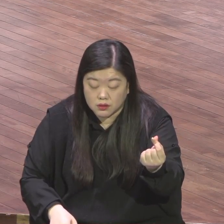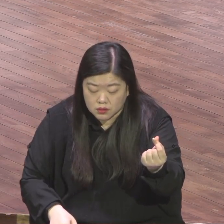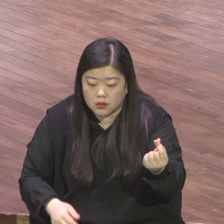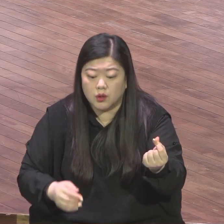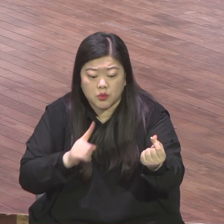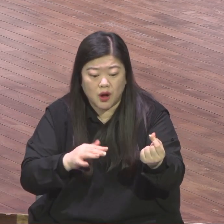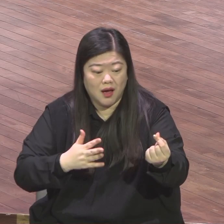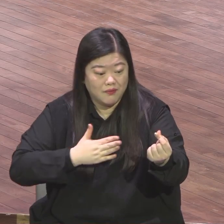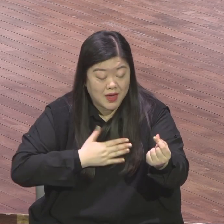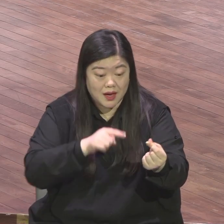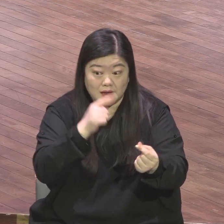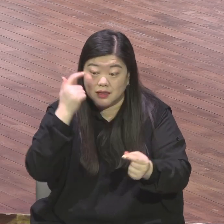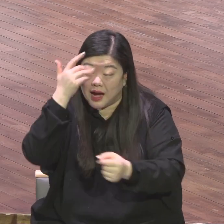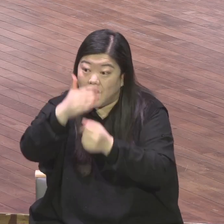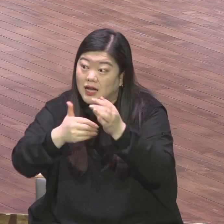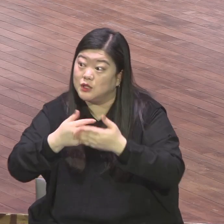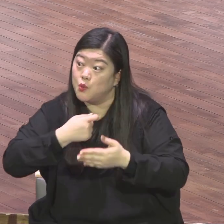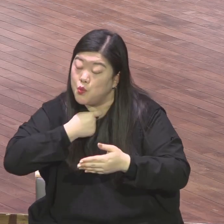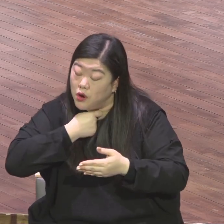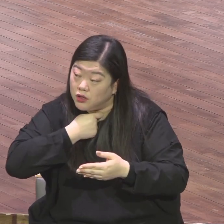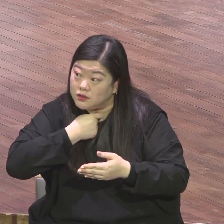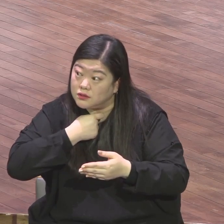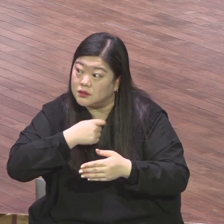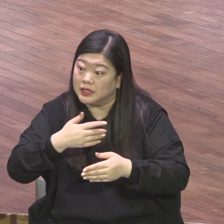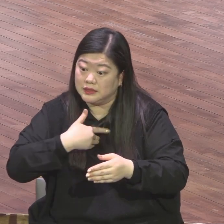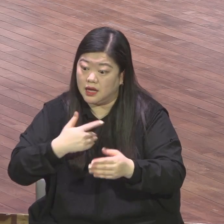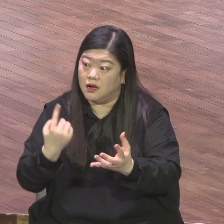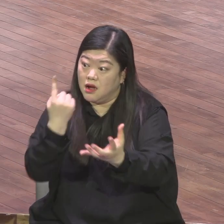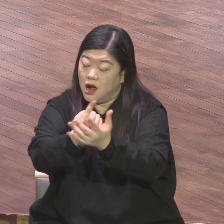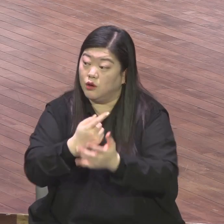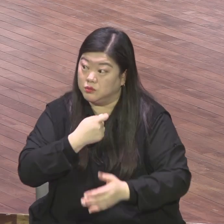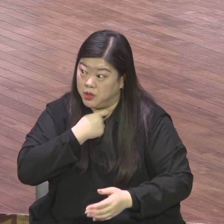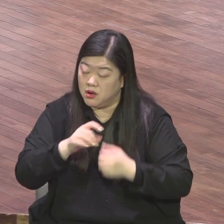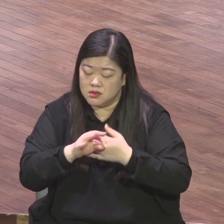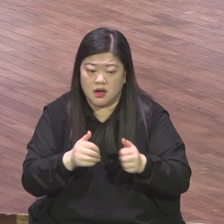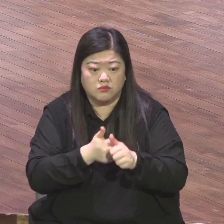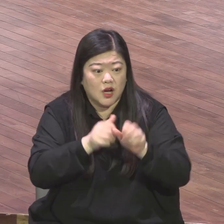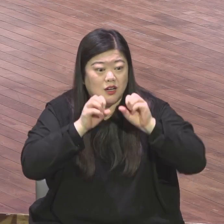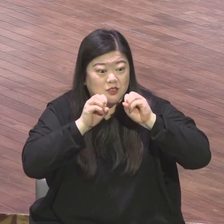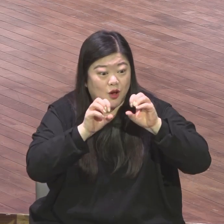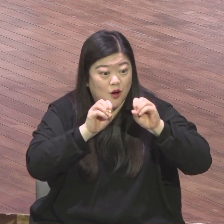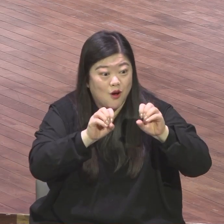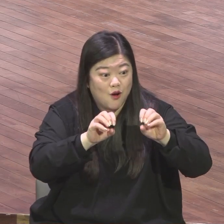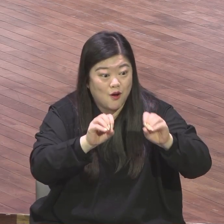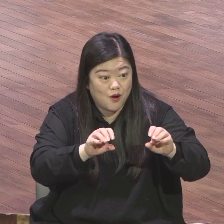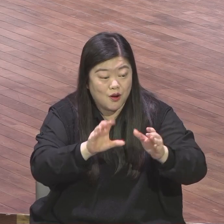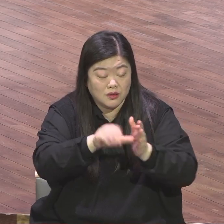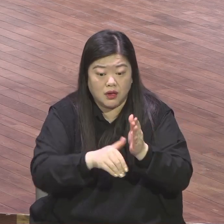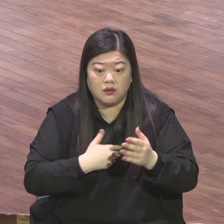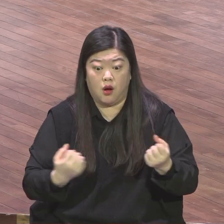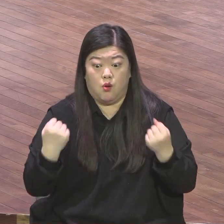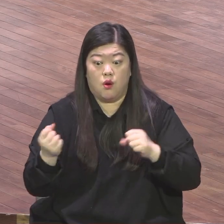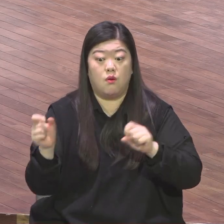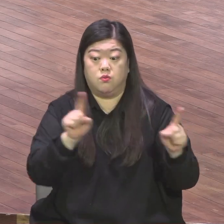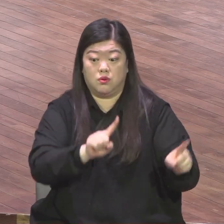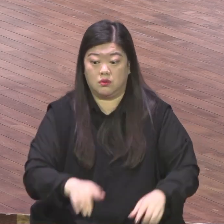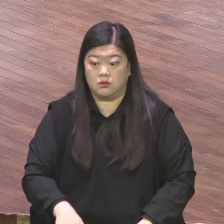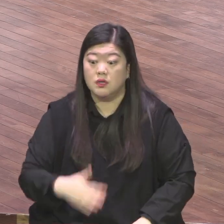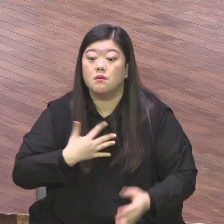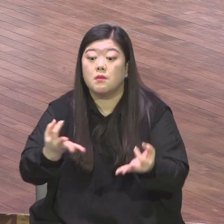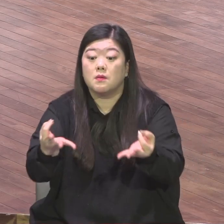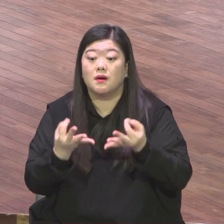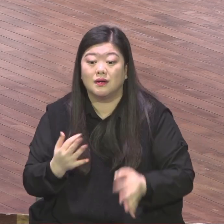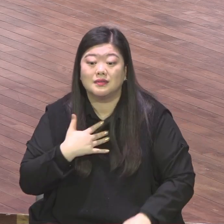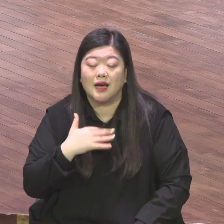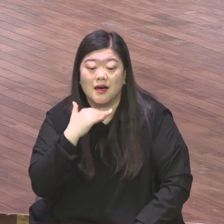빌빌하게 만드시겠냐고요. 좀 저를 좀 보시고. 저는 시차도 없어요. 시차도 뭐 막 반대로 막